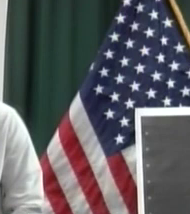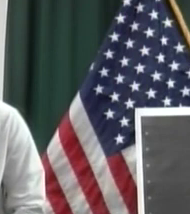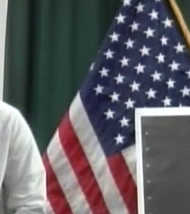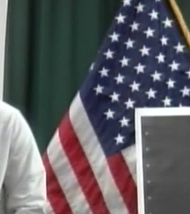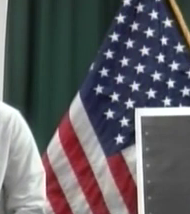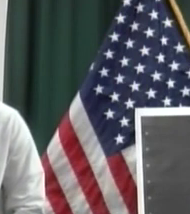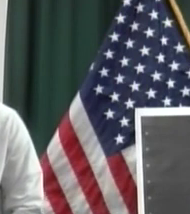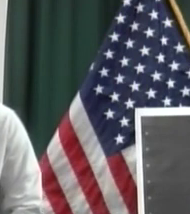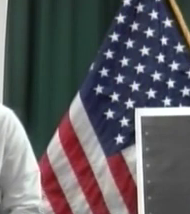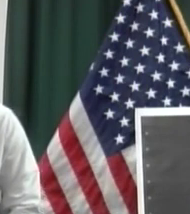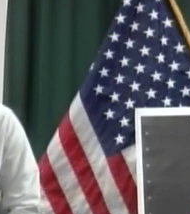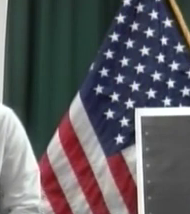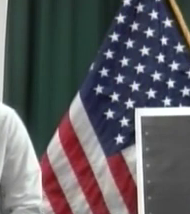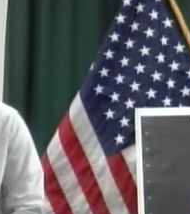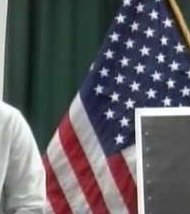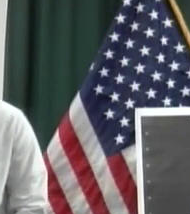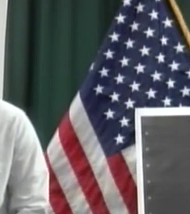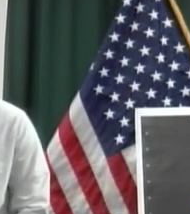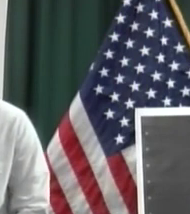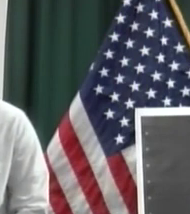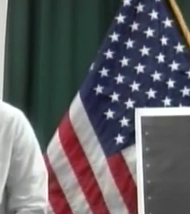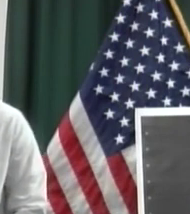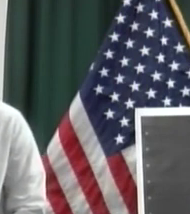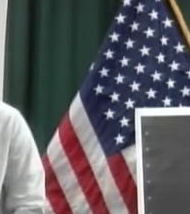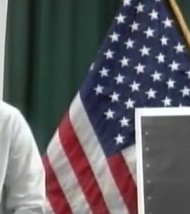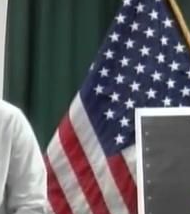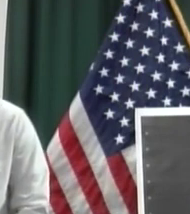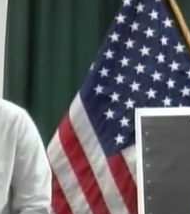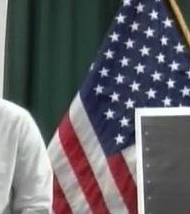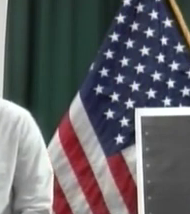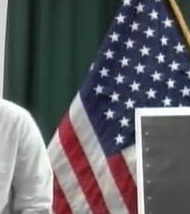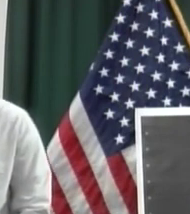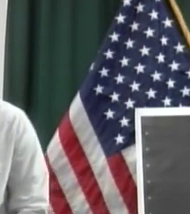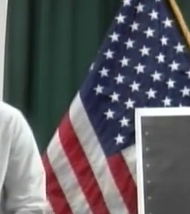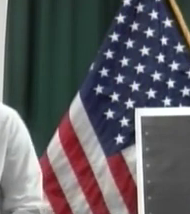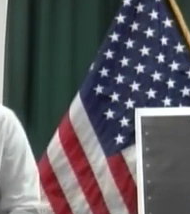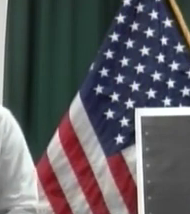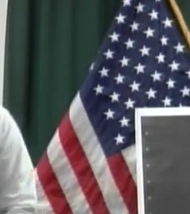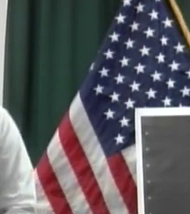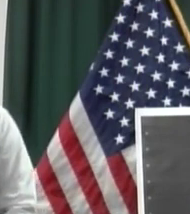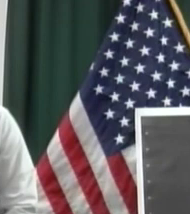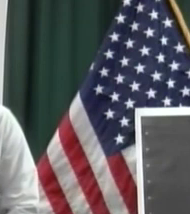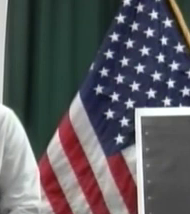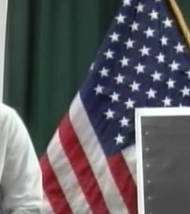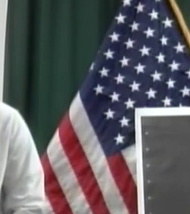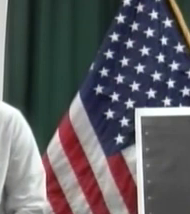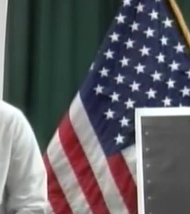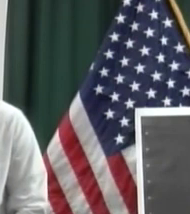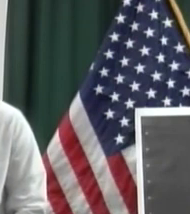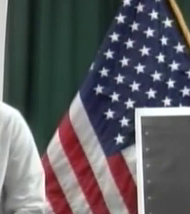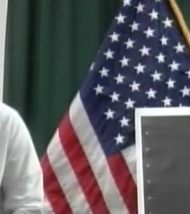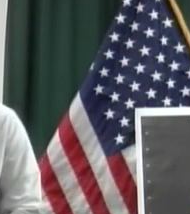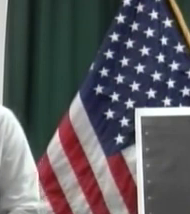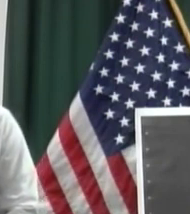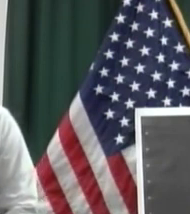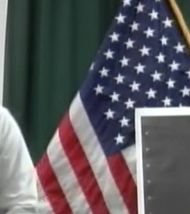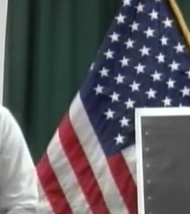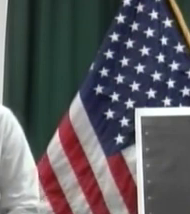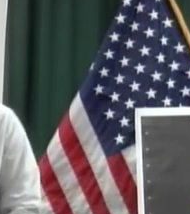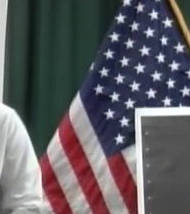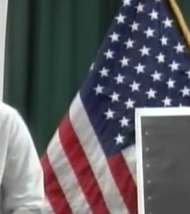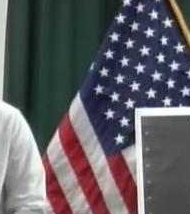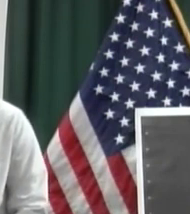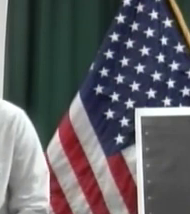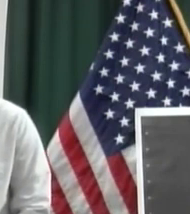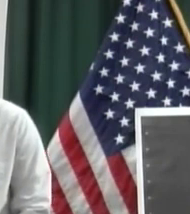Seminole. Presentación de veteranos y redención formal de honores con un saludo de 3 voles,